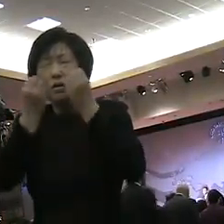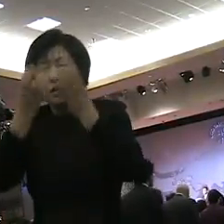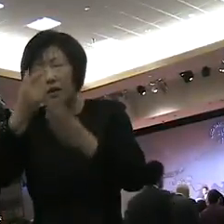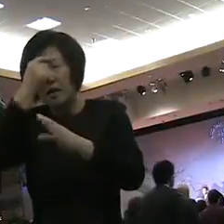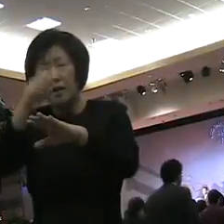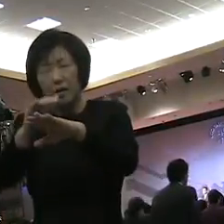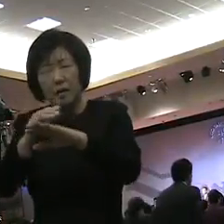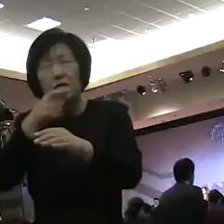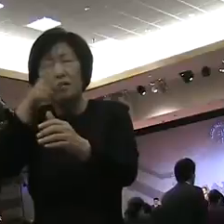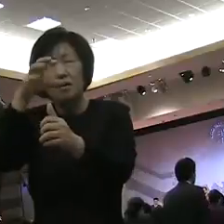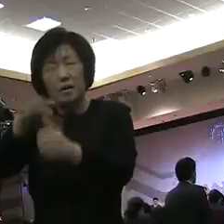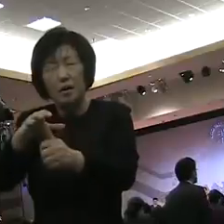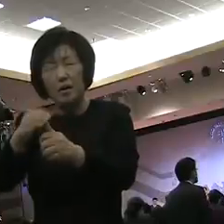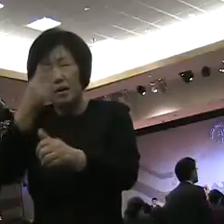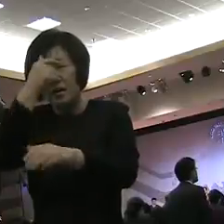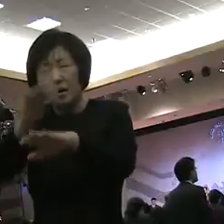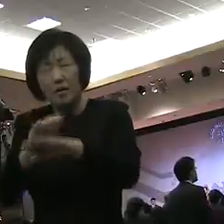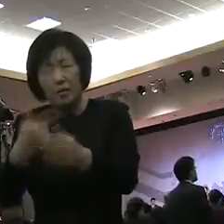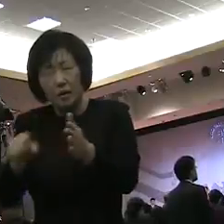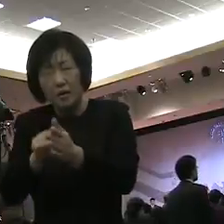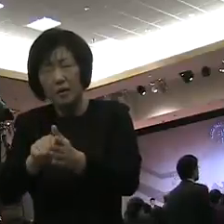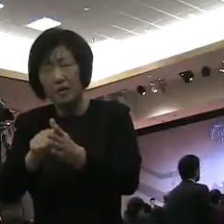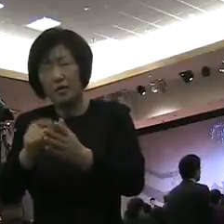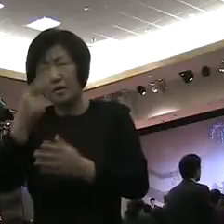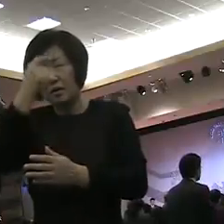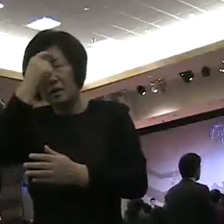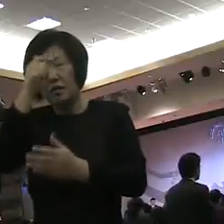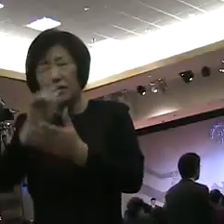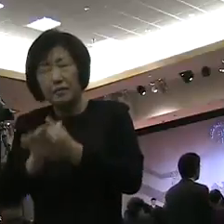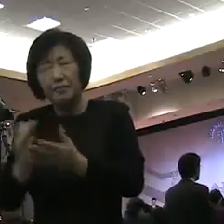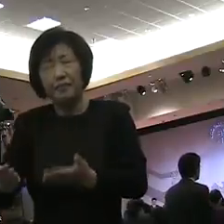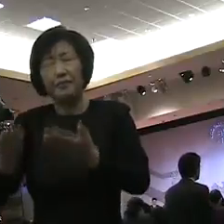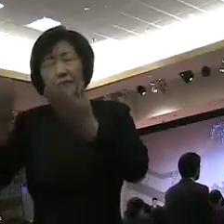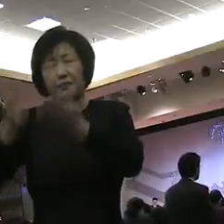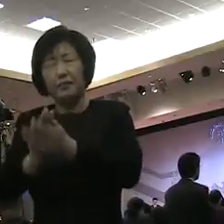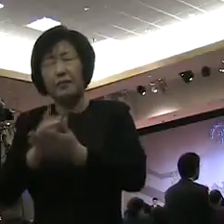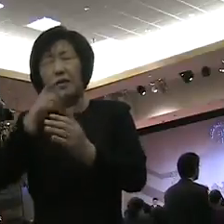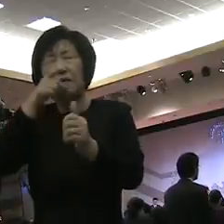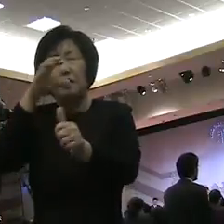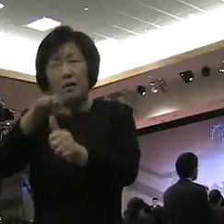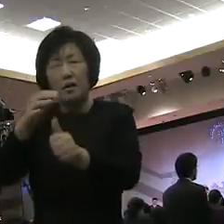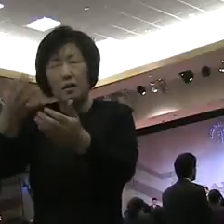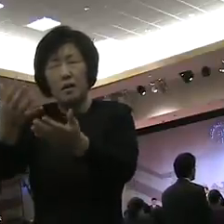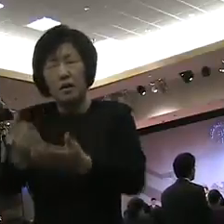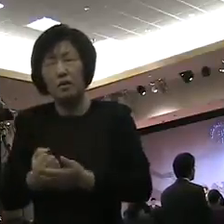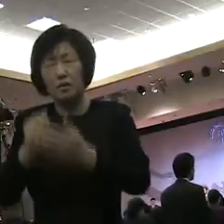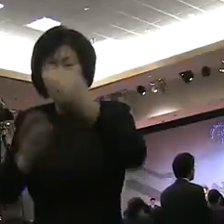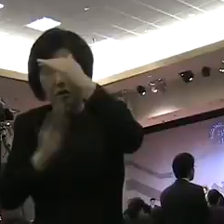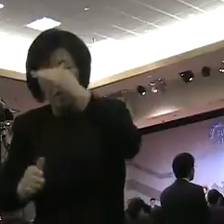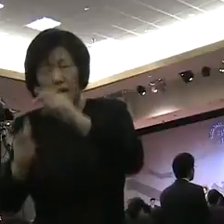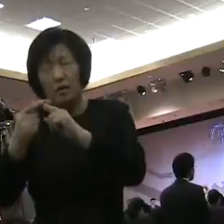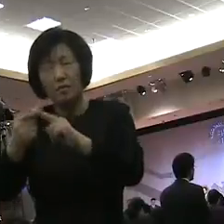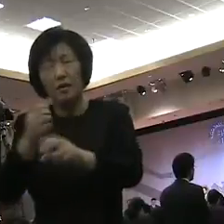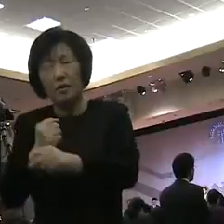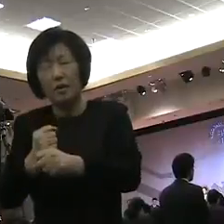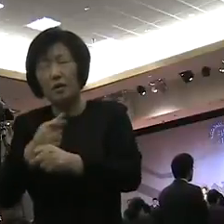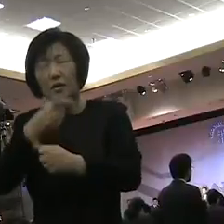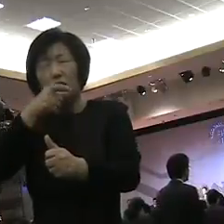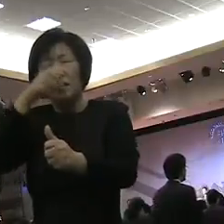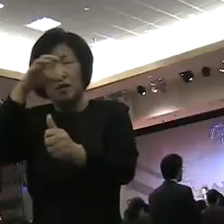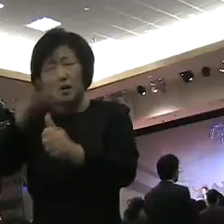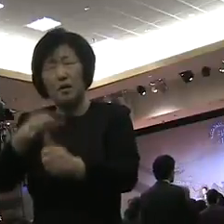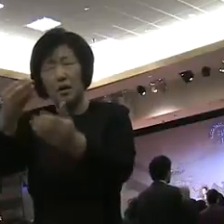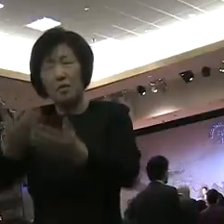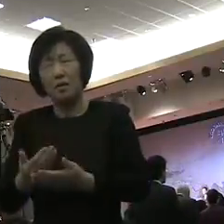또한 기도합니다. 주님을 처음으로 만나고 그 감격에 세례받는 우리 모두 성도님들에게 함께 하시어서 아버지 하나님, 세례를 받는 그